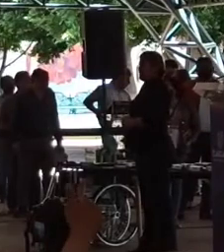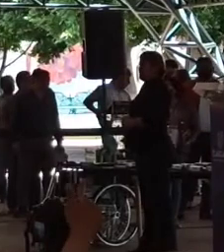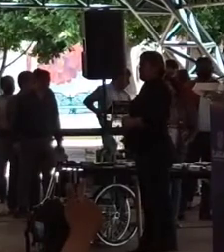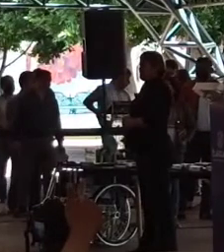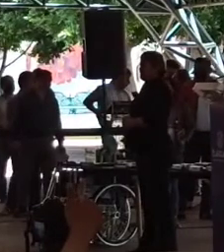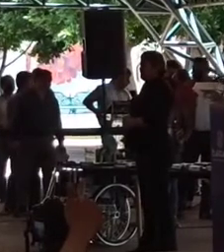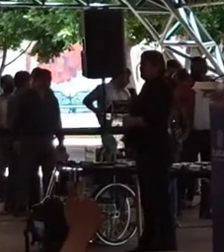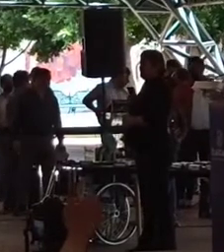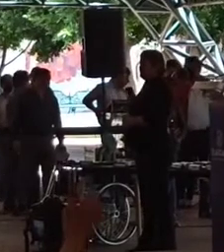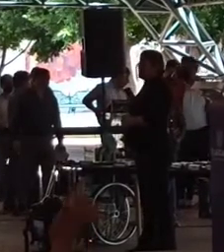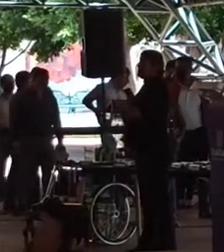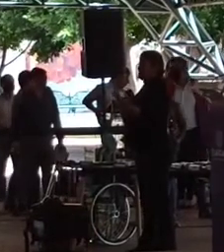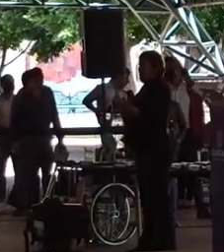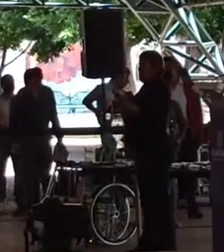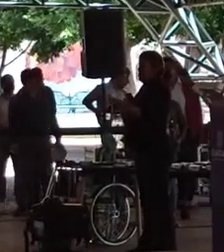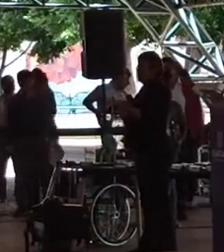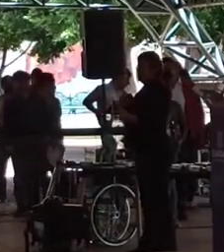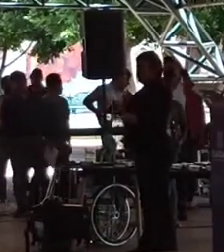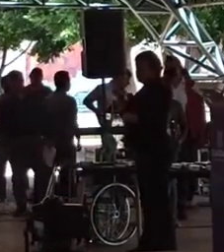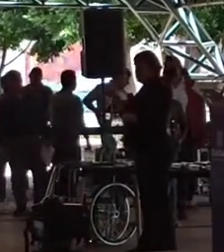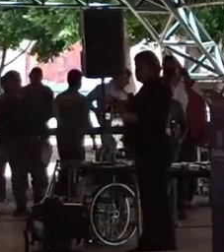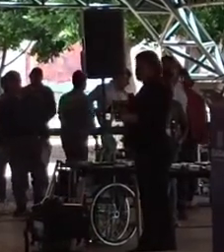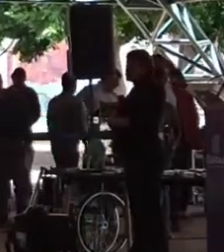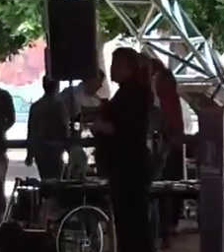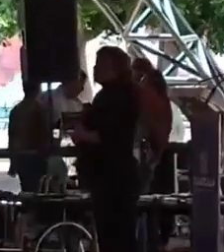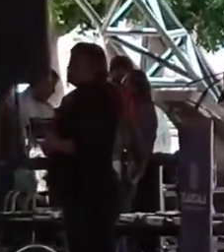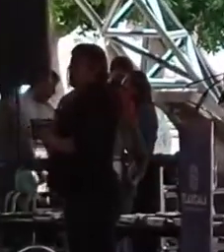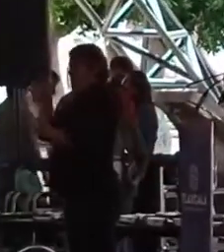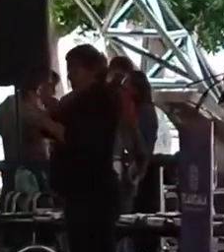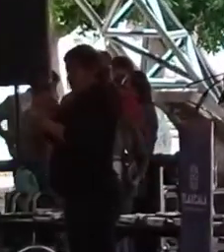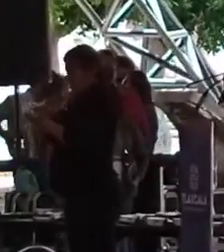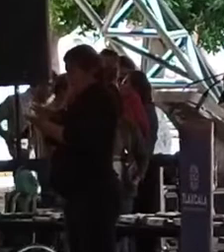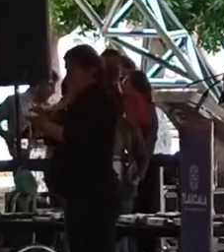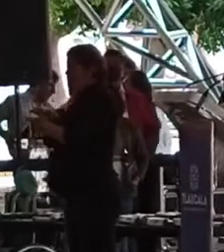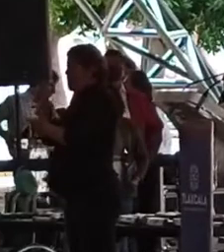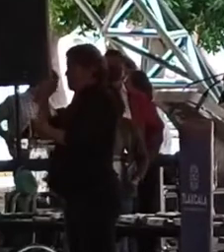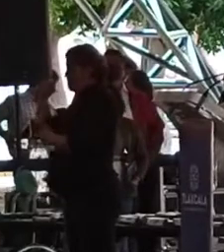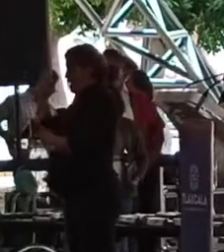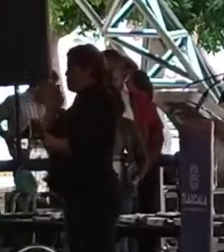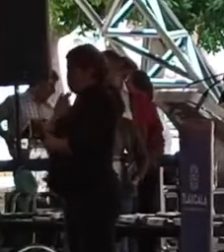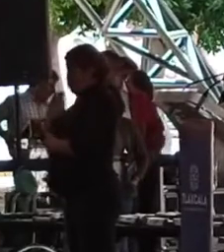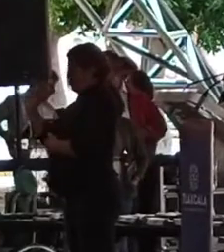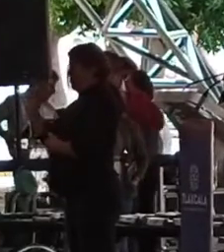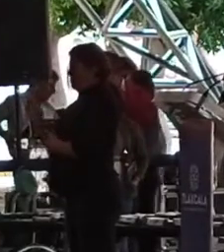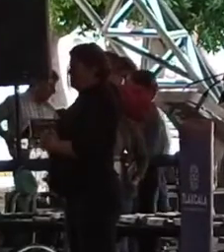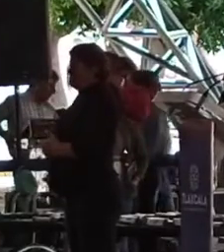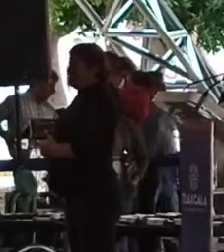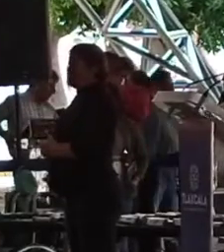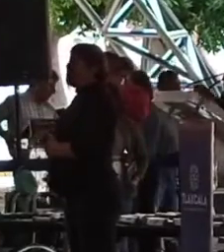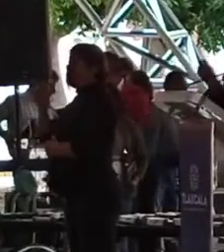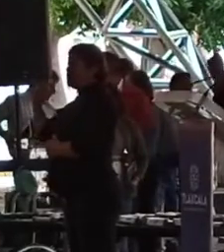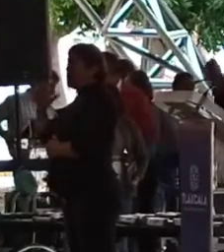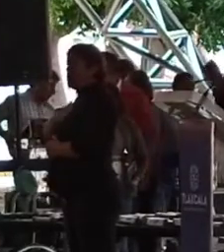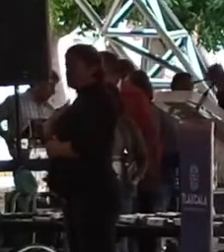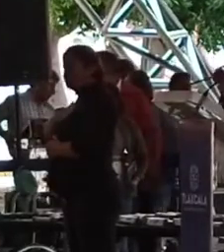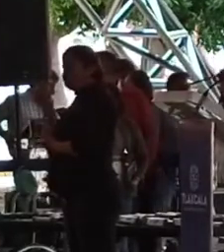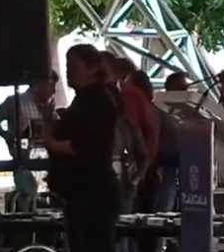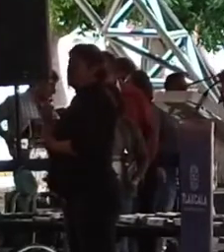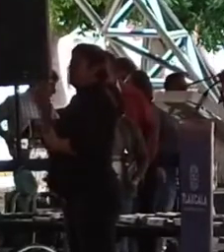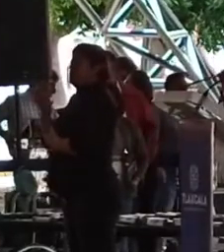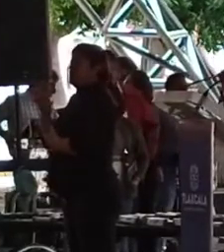ahora facilitarse también para la lectura. Por Por eso tenemos que dedicar poco